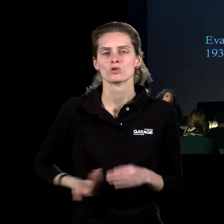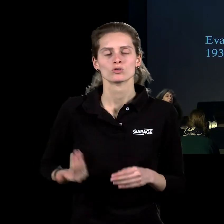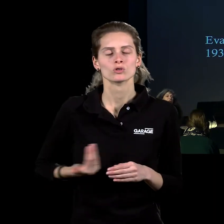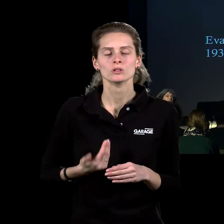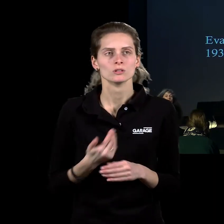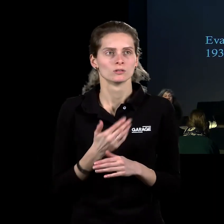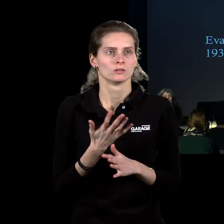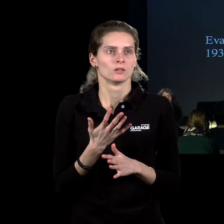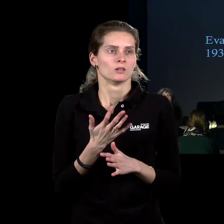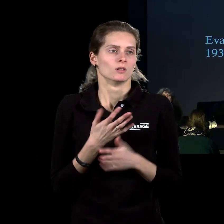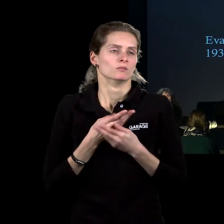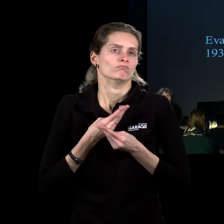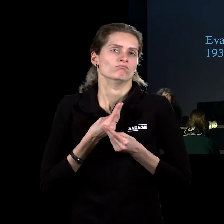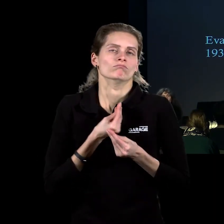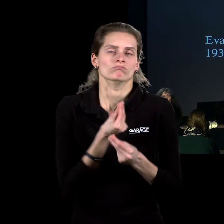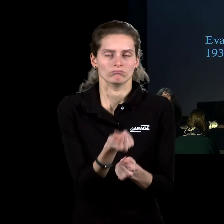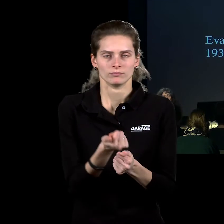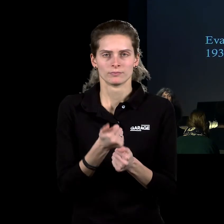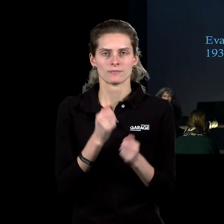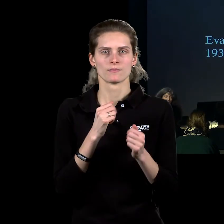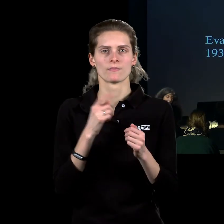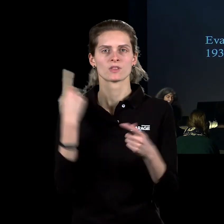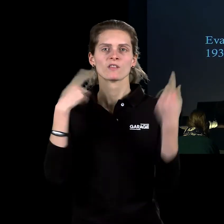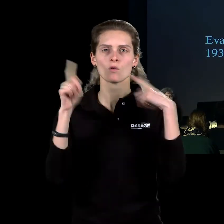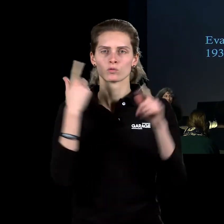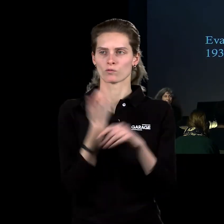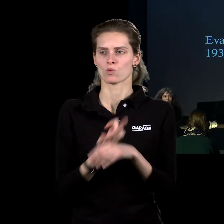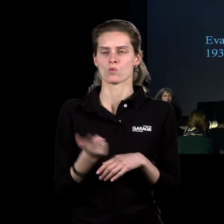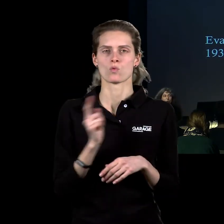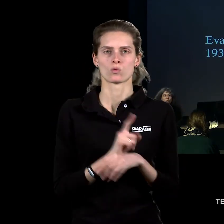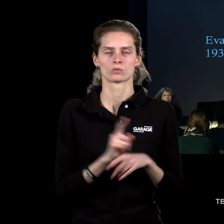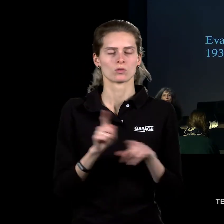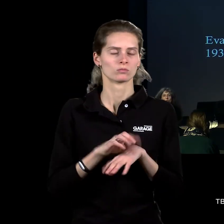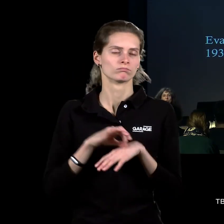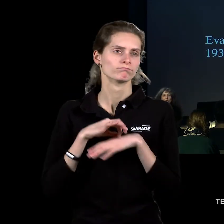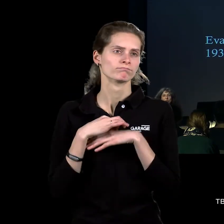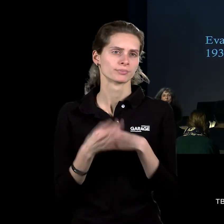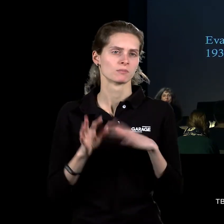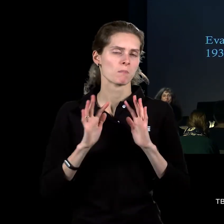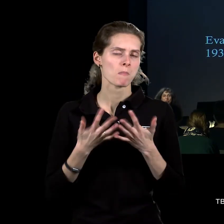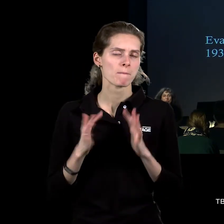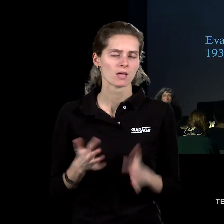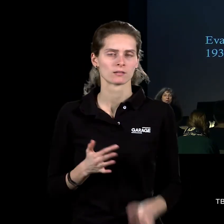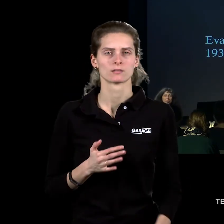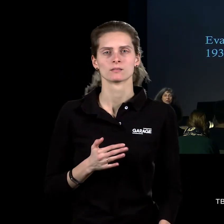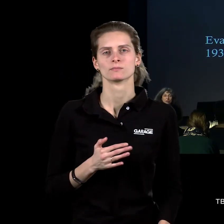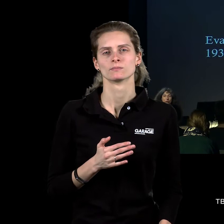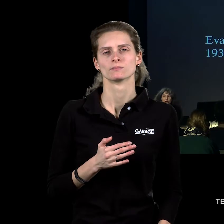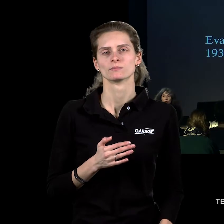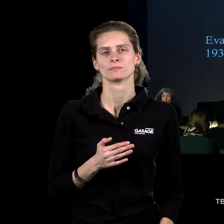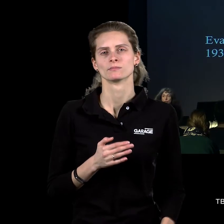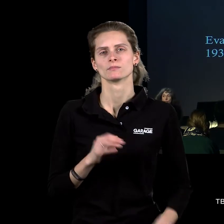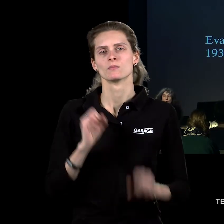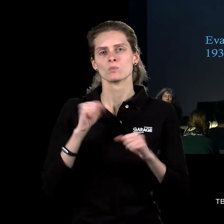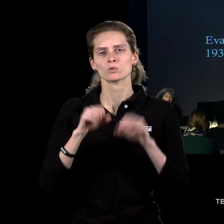бы не может не давлеть любой интерпретации ее творчества. Это очень такой болезненный момент, насколько можно рассказывать,